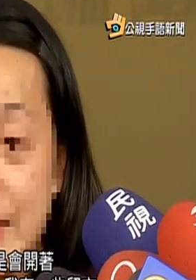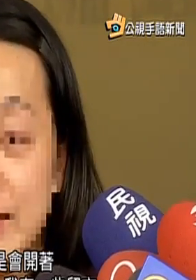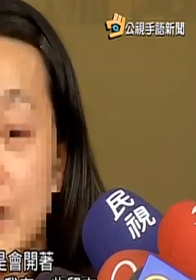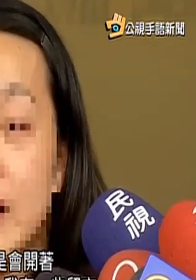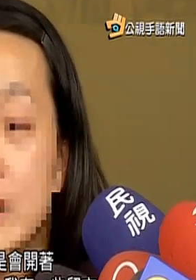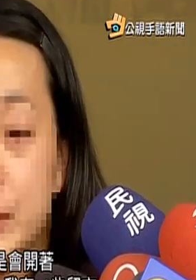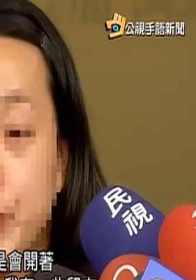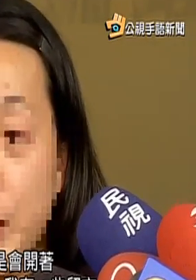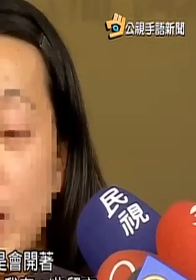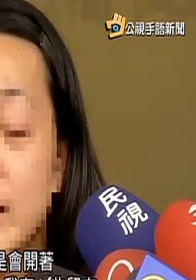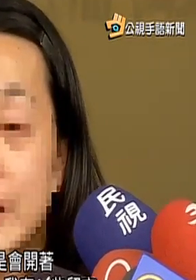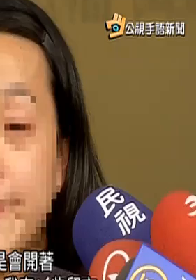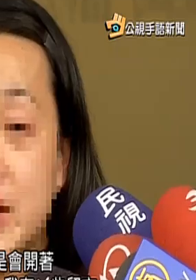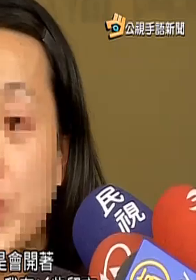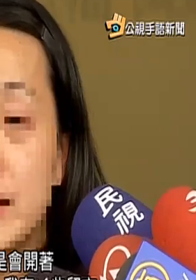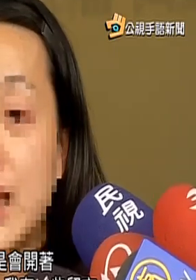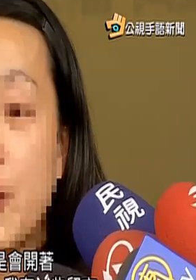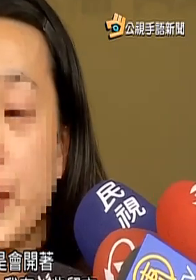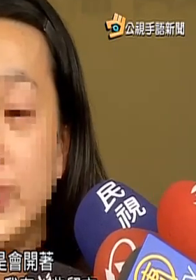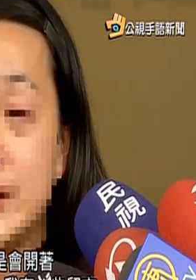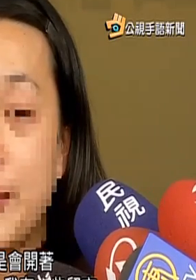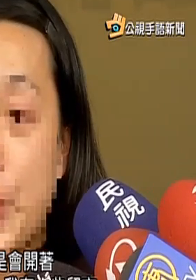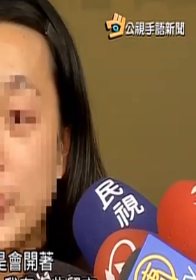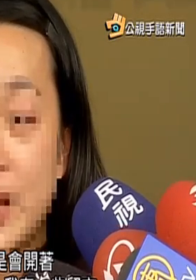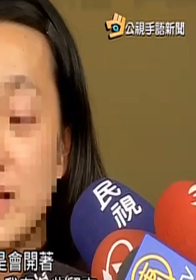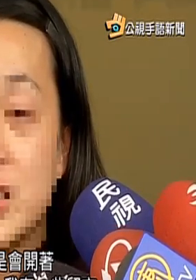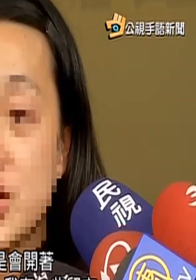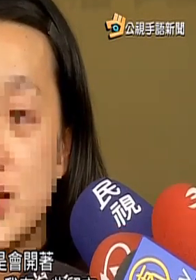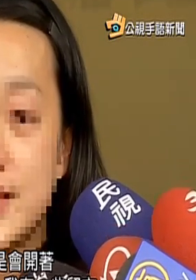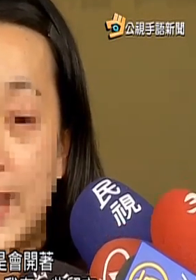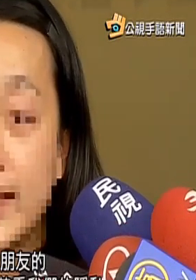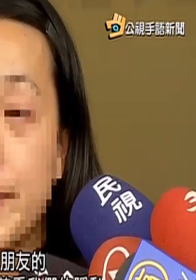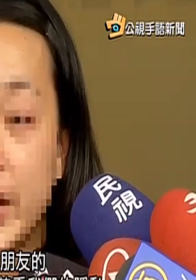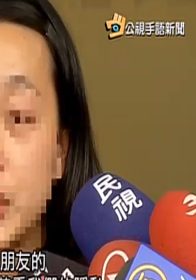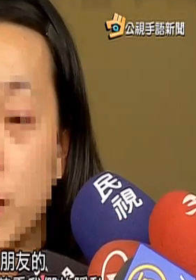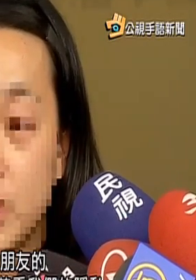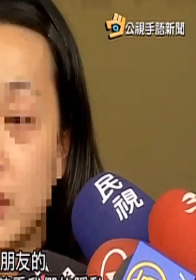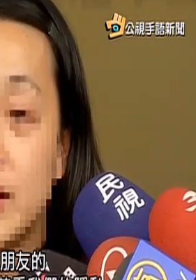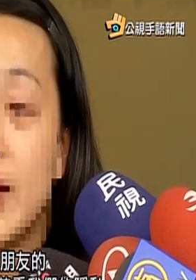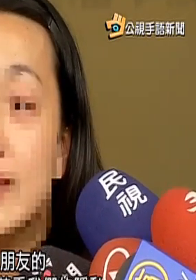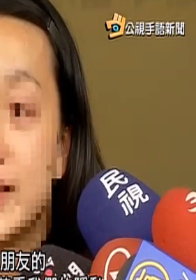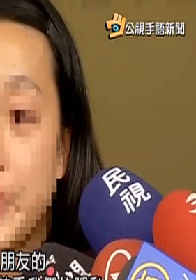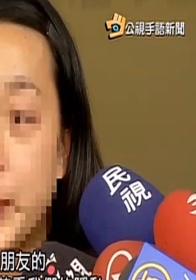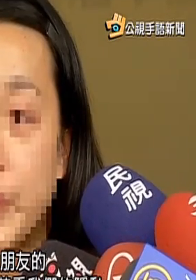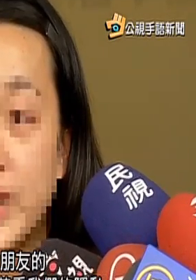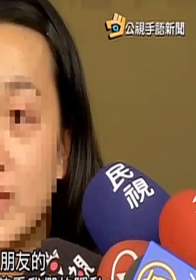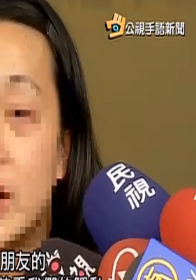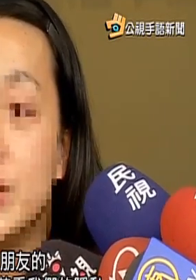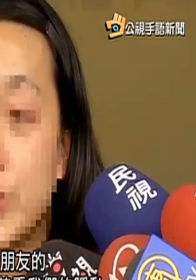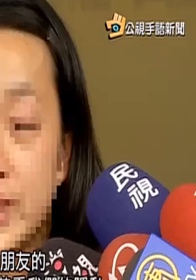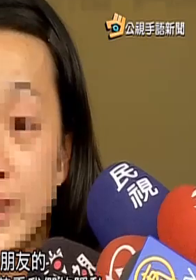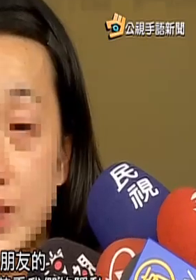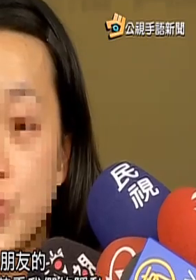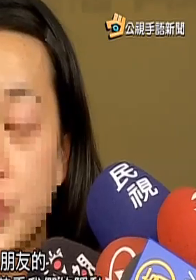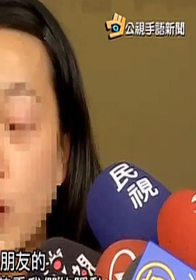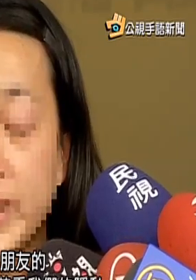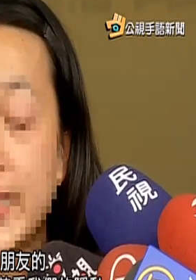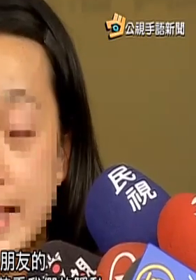着，只不过在 Facebook 上我有一些留言是只开给朋友的，这个部分就请您尊重我们的隐